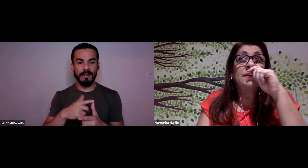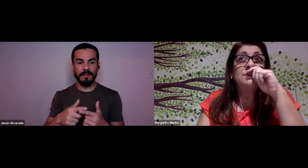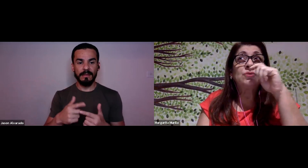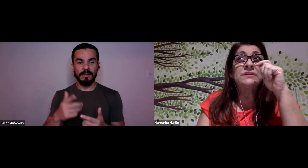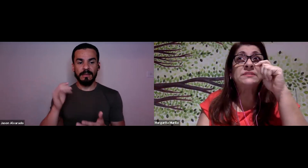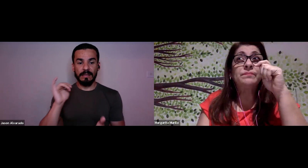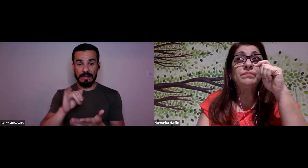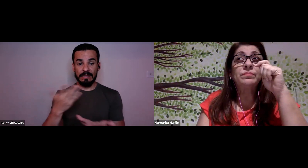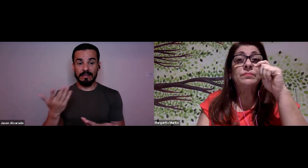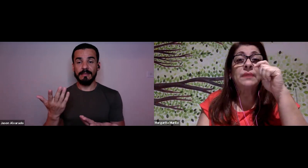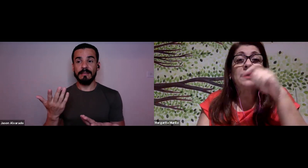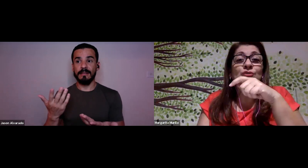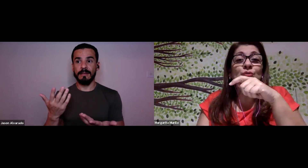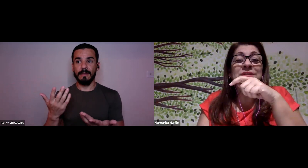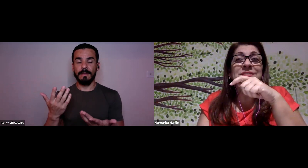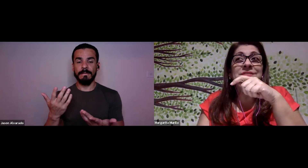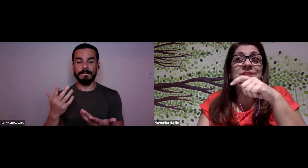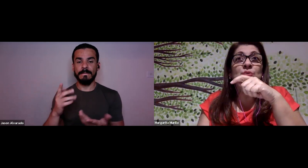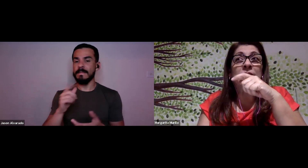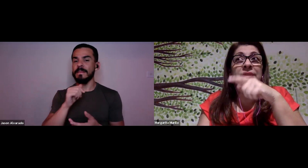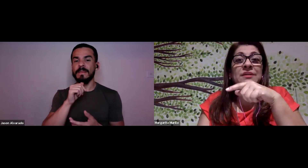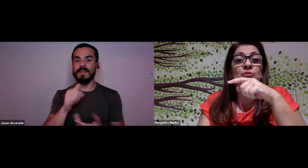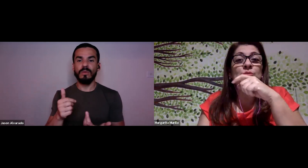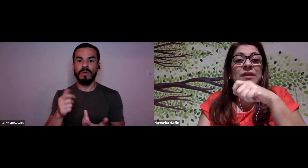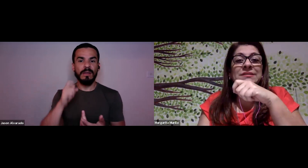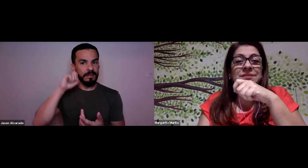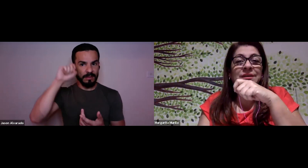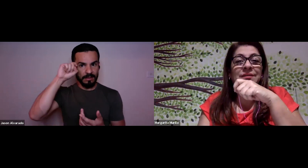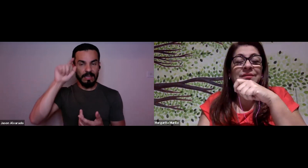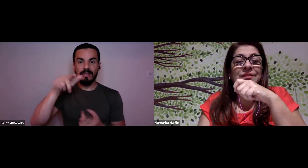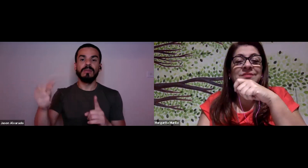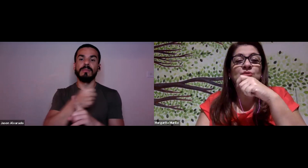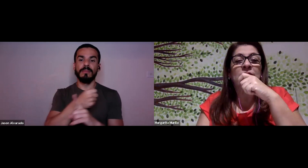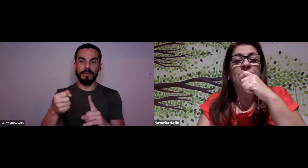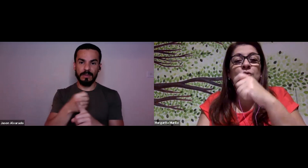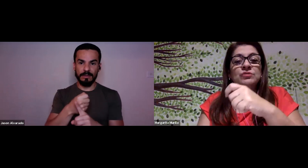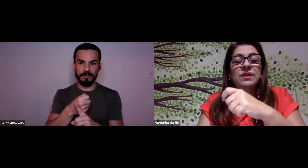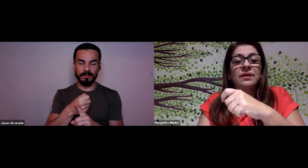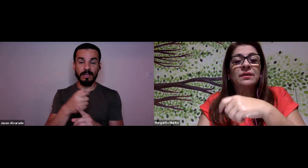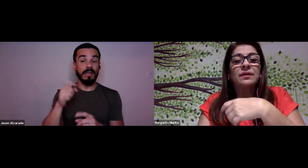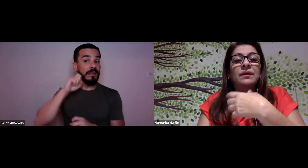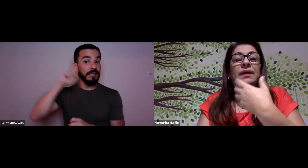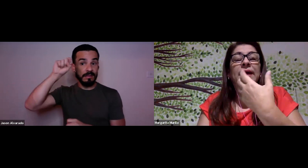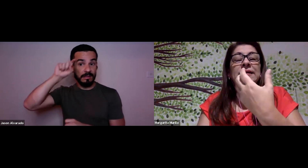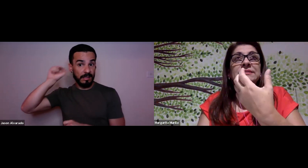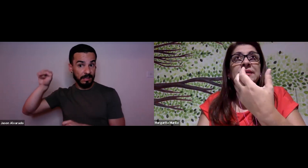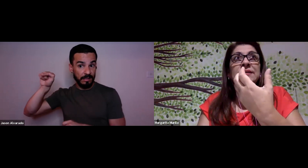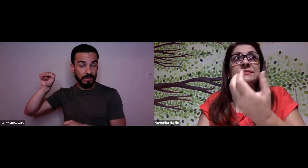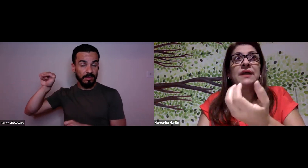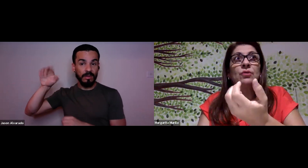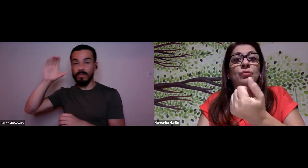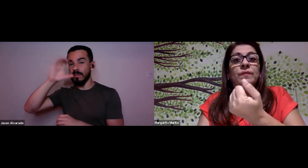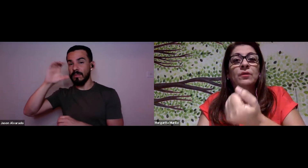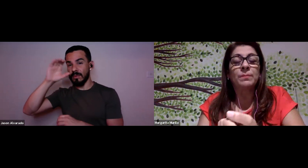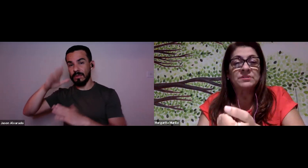esta esto es esto no es sexualidad esto es violencia la sexualidad Busca este